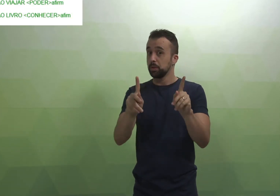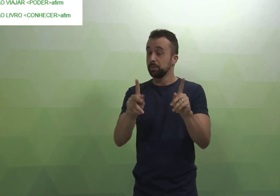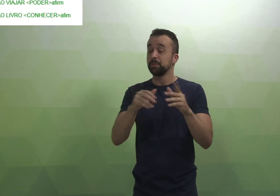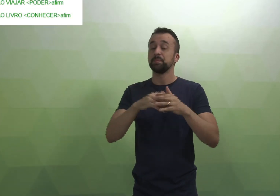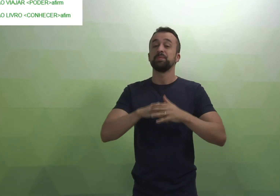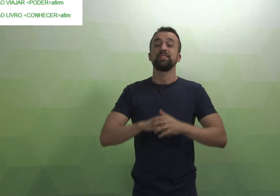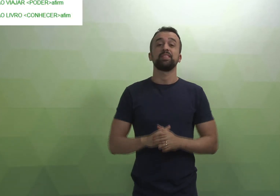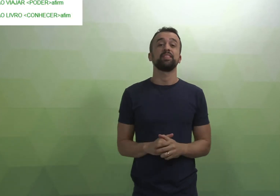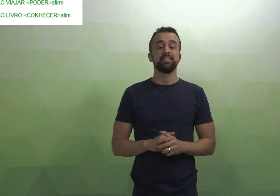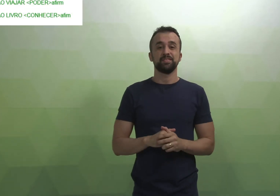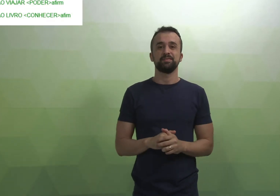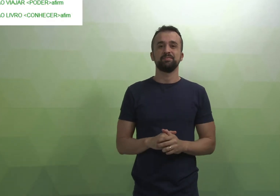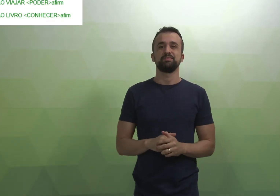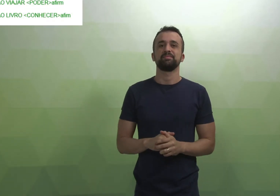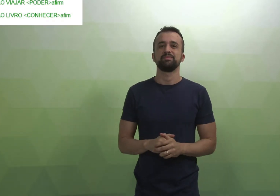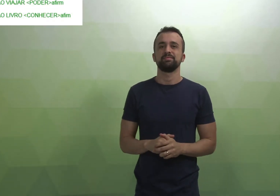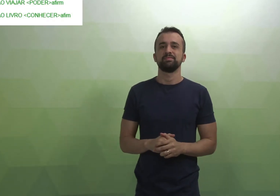exemplos mencionados no caderno didático.